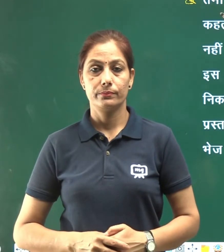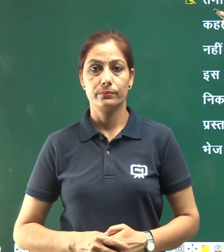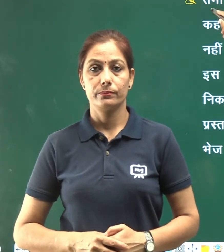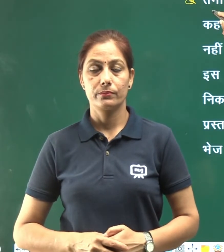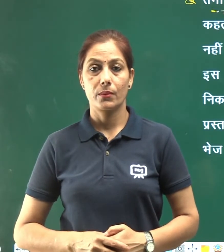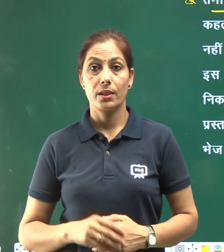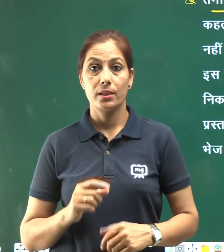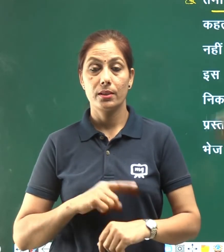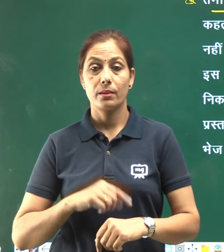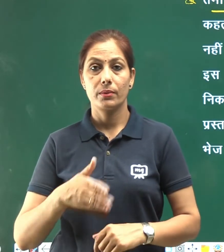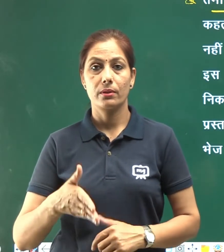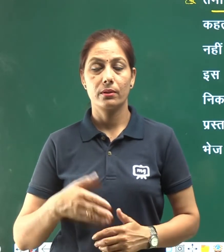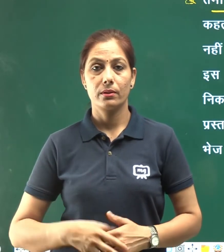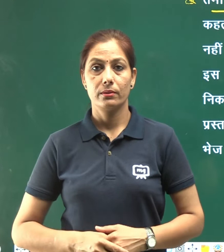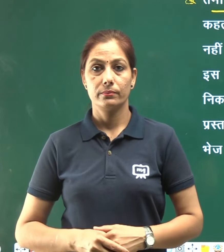तभी